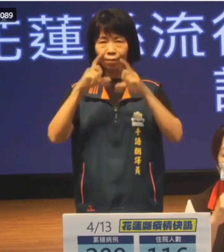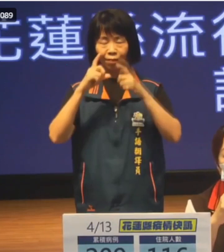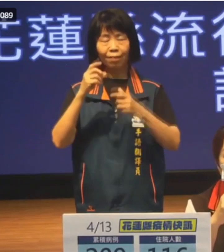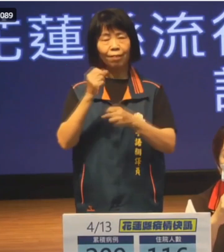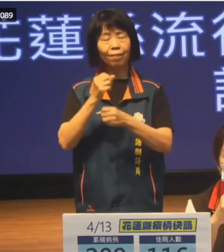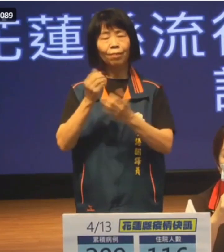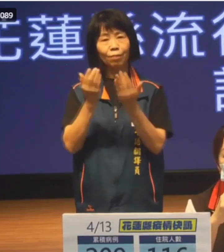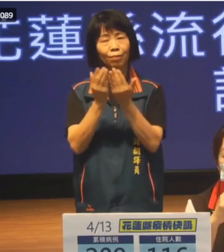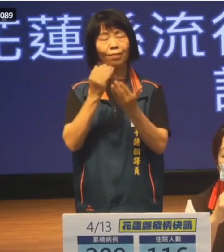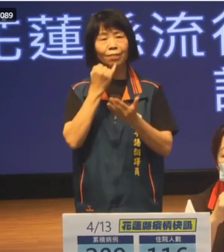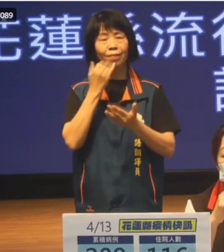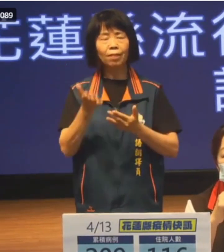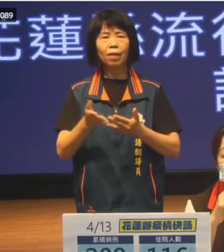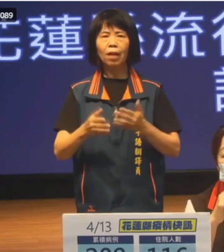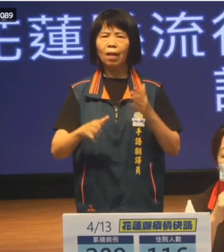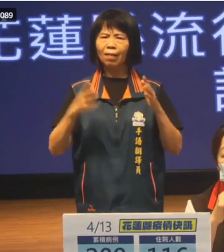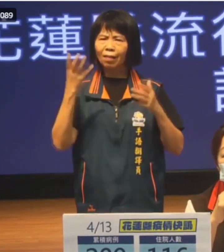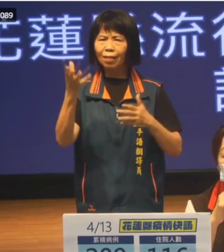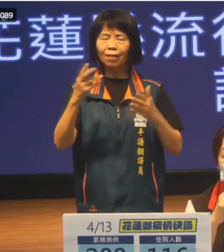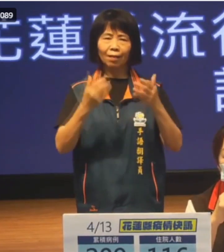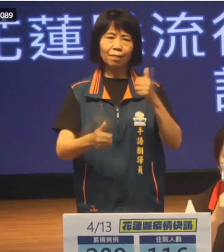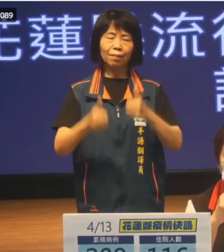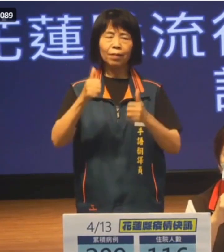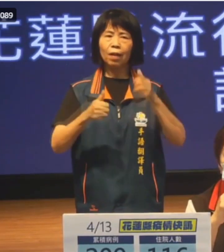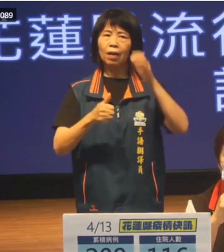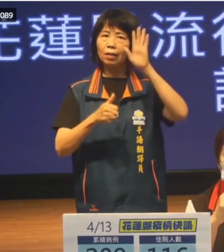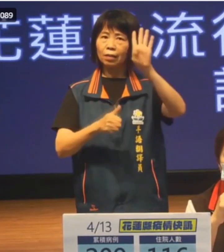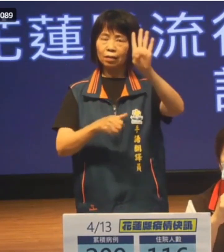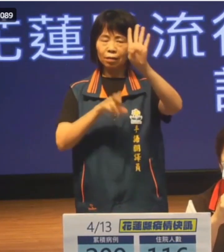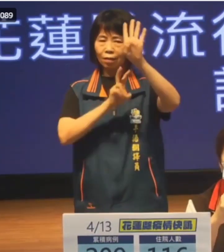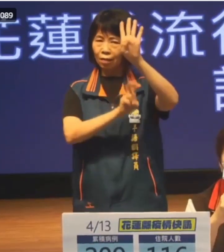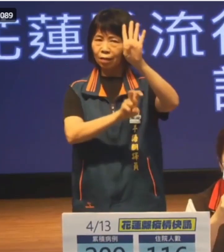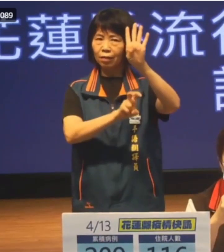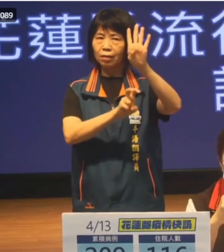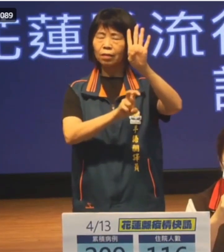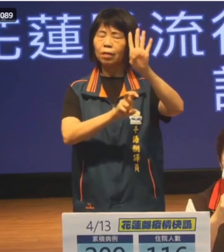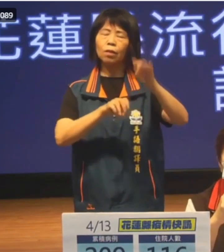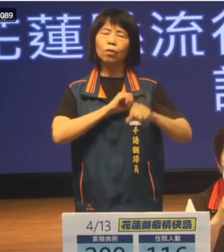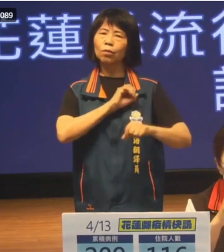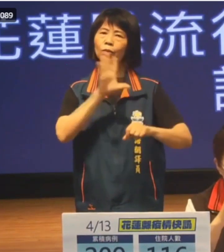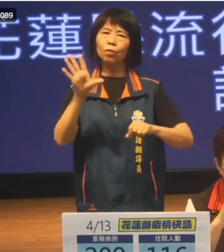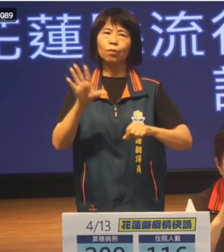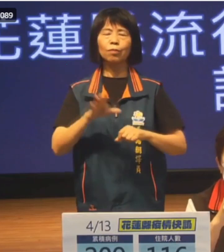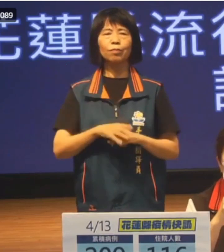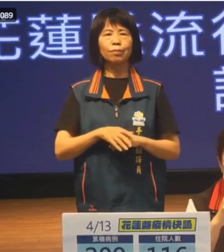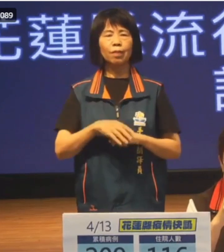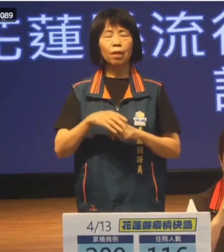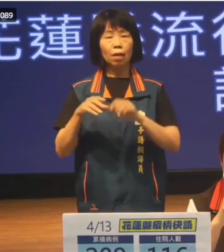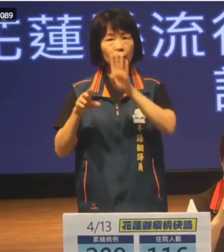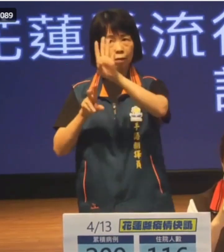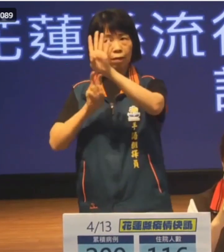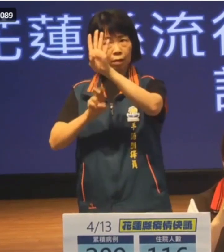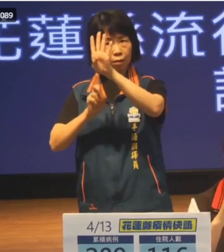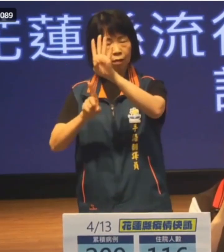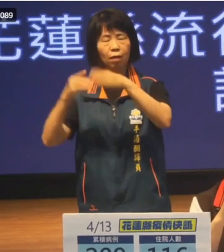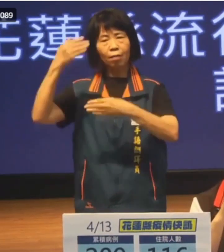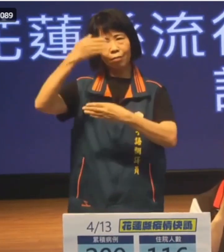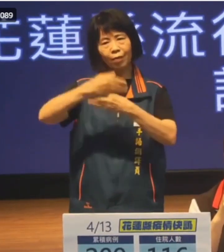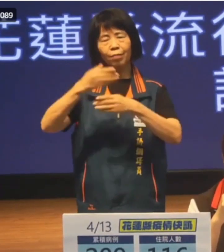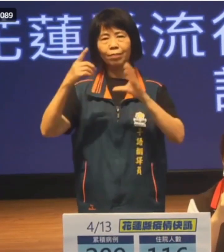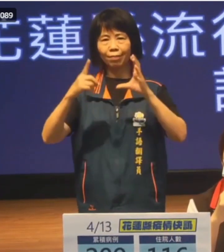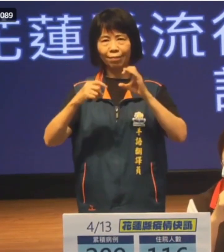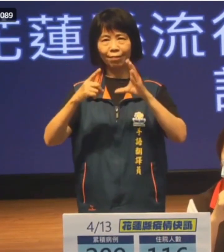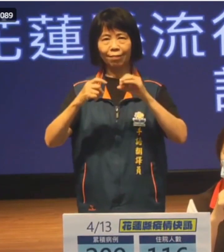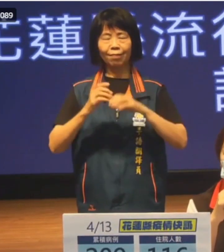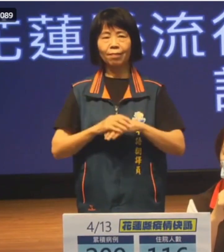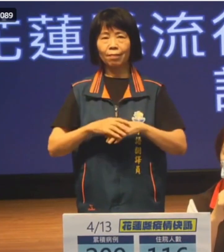实大部分的这个赛事在4月20号就几几乎都结束了，4月21号是闭幕式，